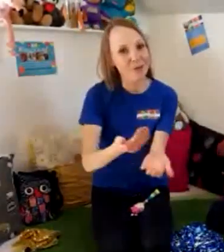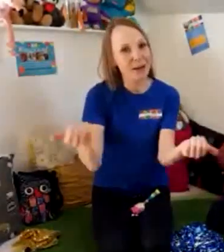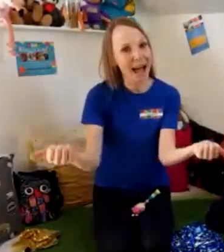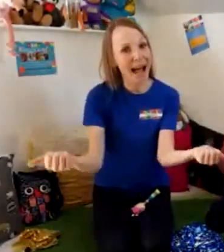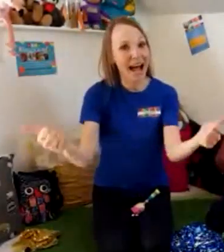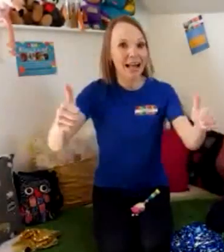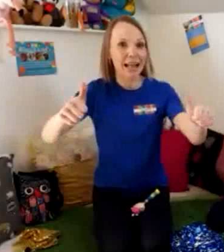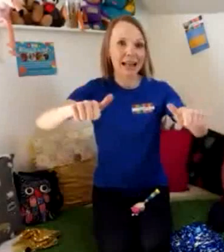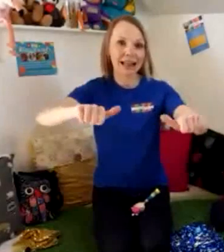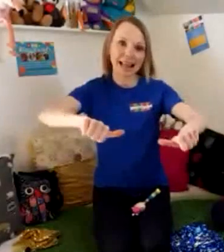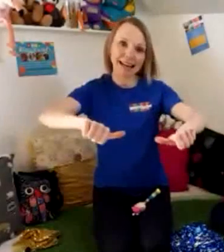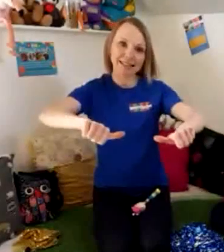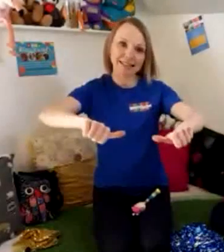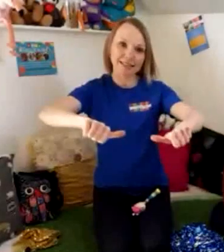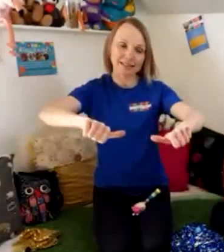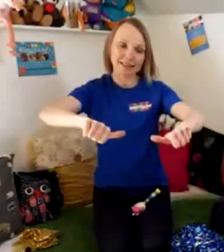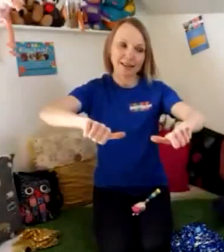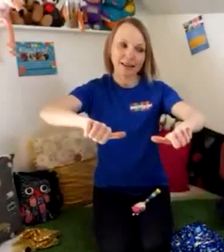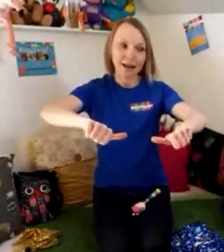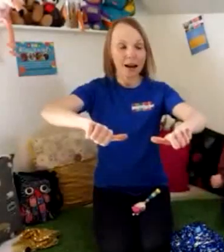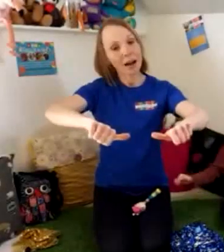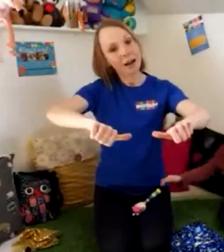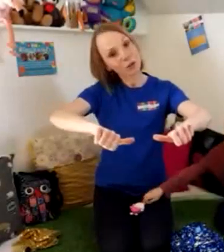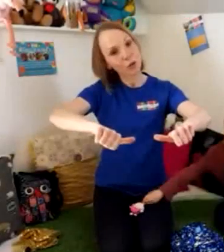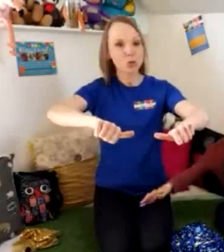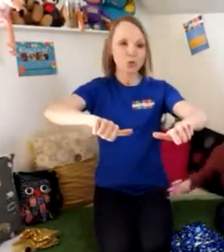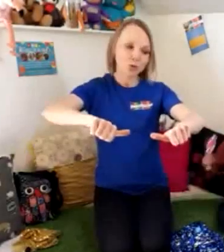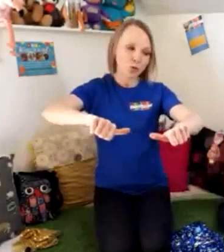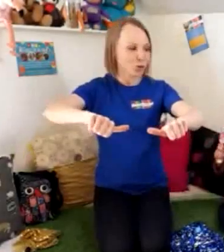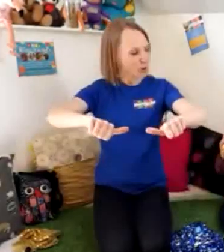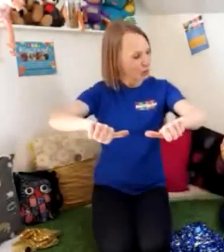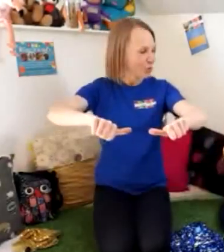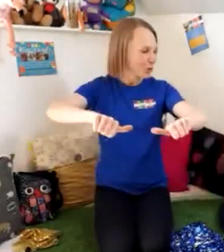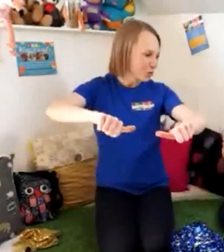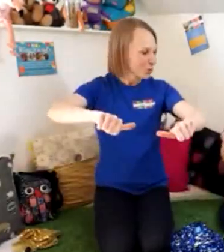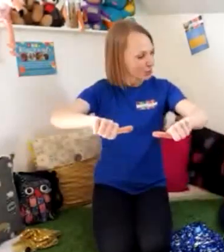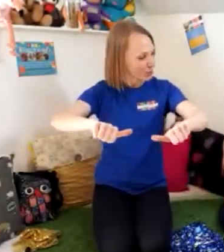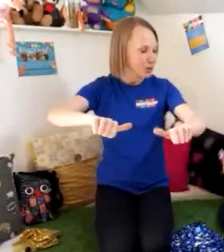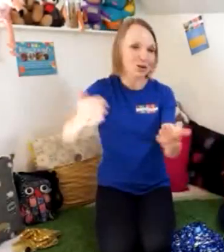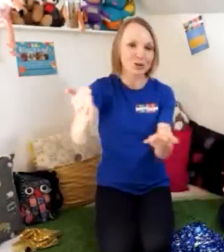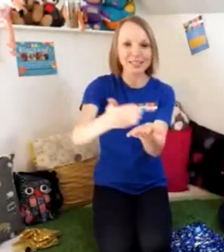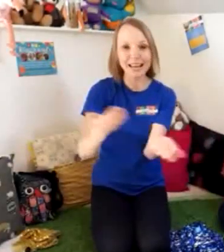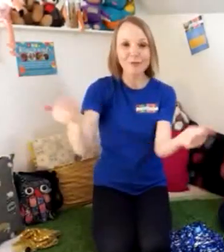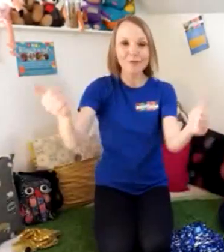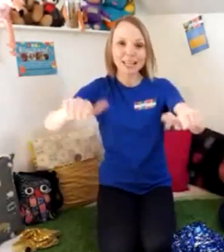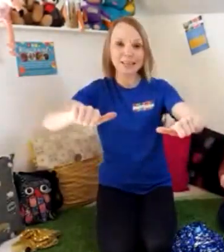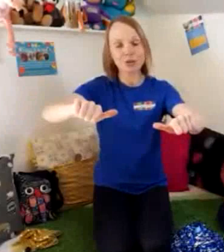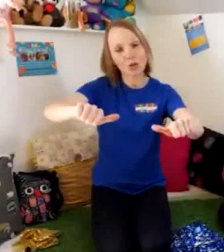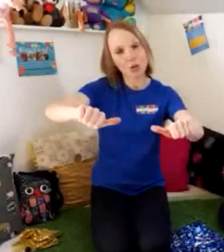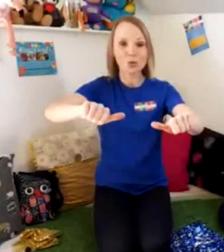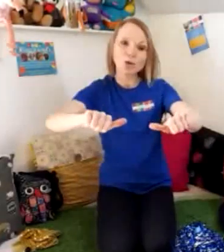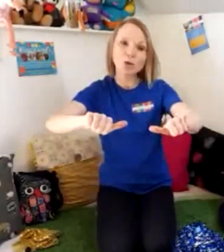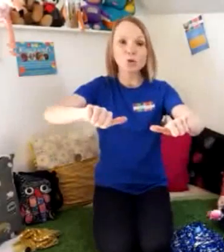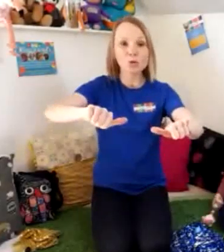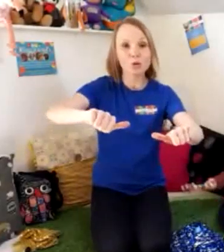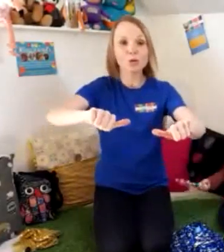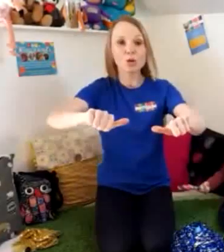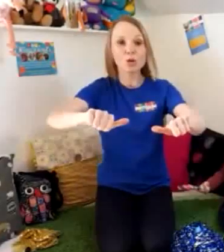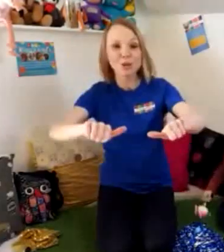safe at last. At last, do do do do do do do. Safe at last, do do do do